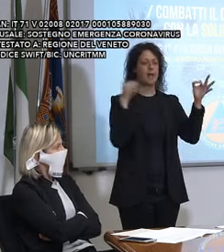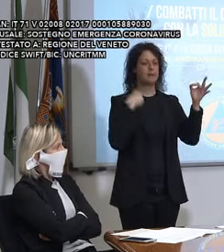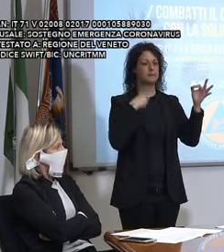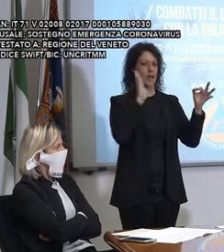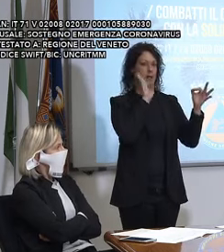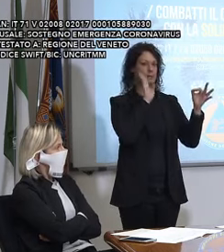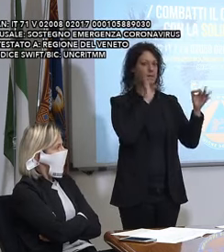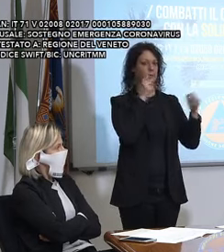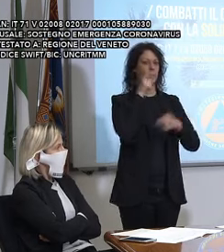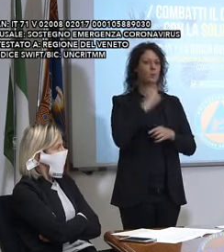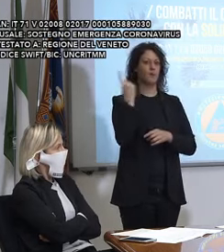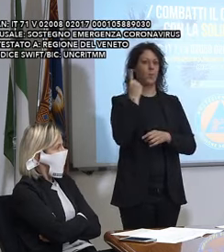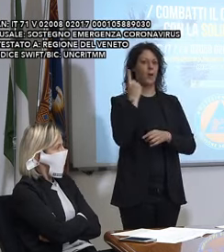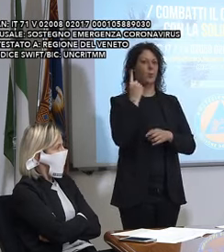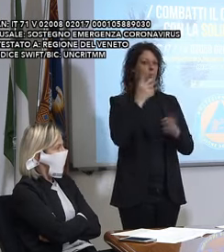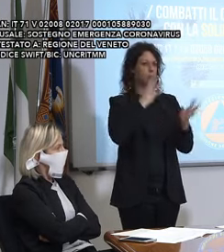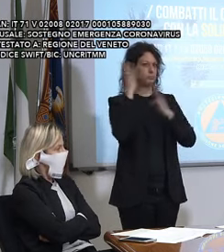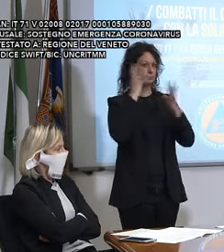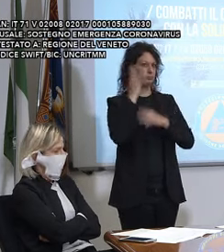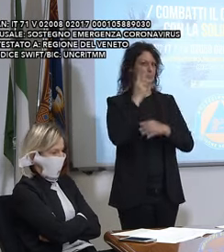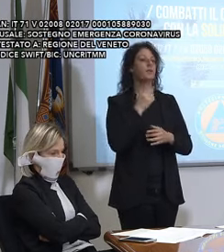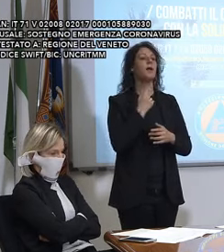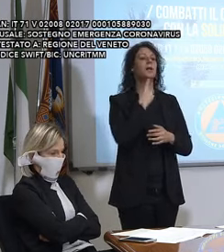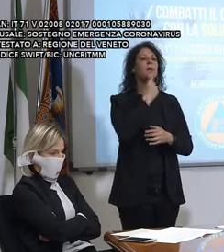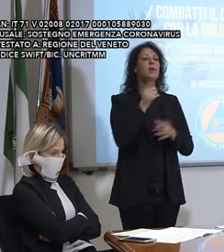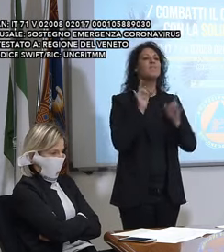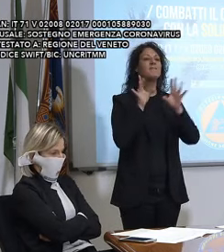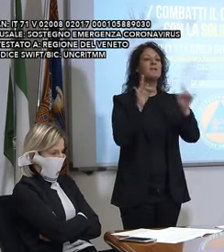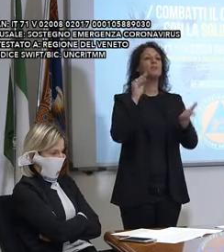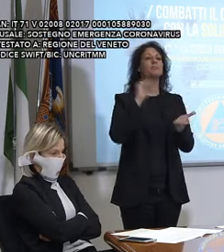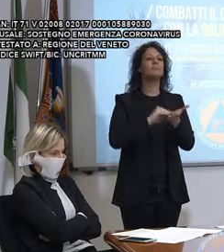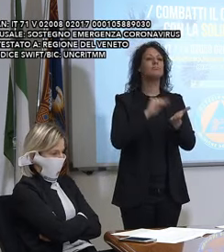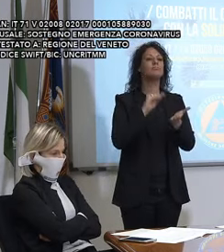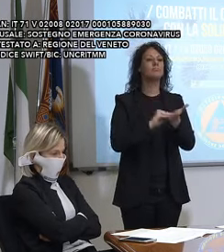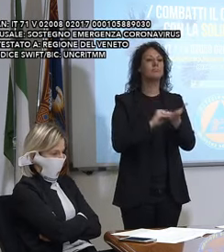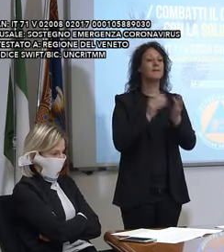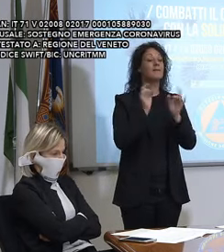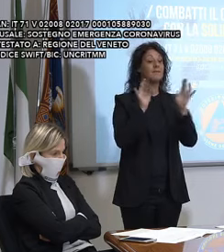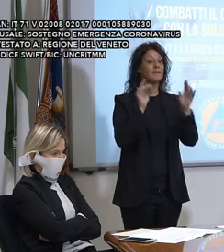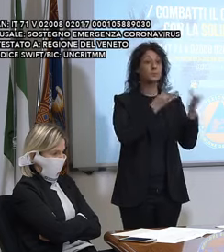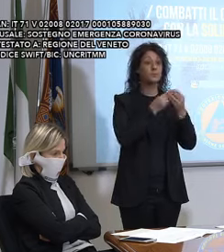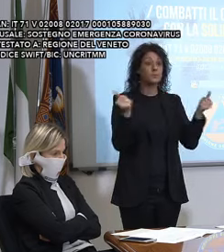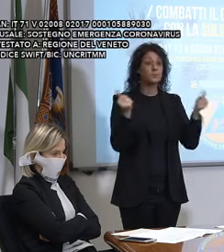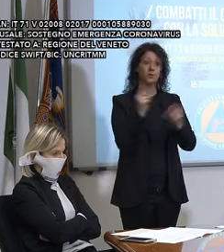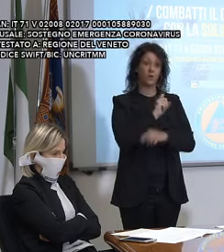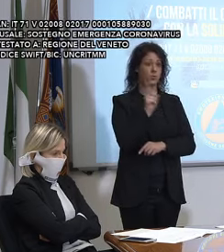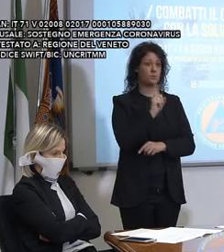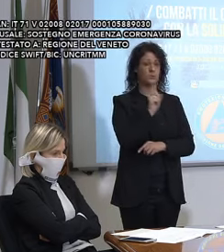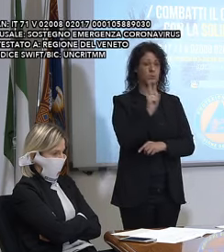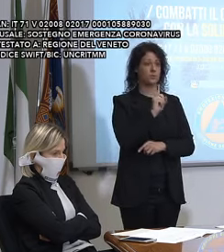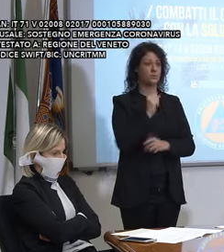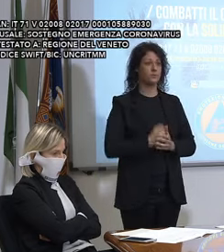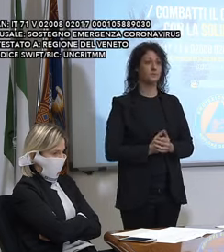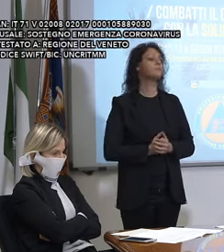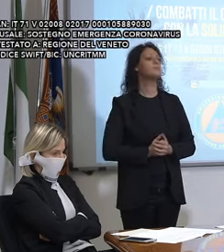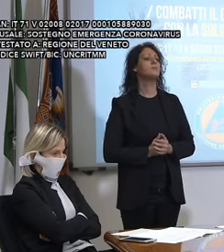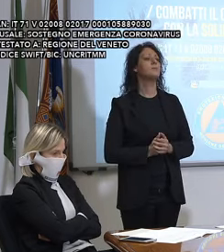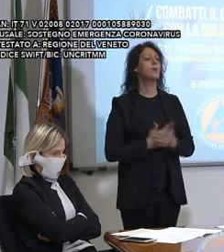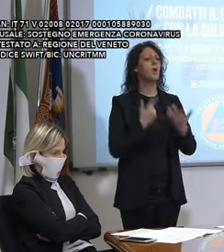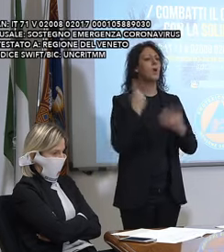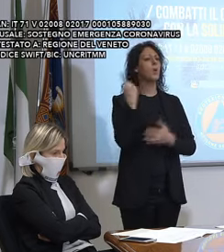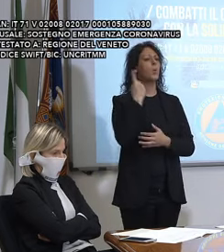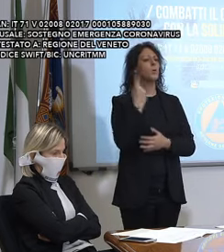qualcuno che capisce quanto è folle. Il virus c'è, non è andato via. Quando si dice, c'è qualcuno che ha detto,